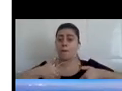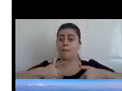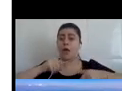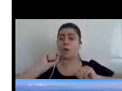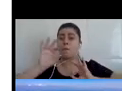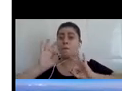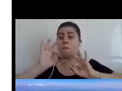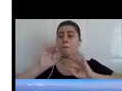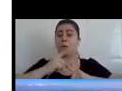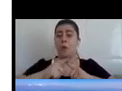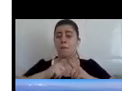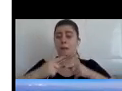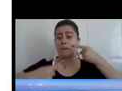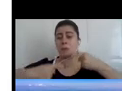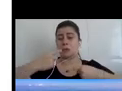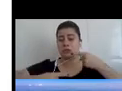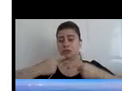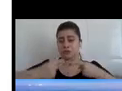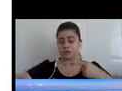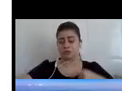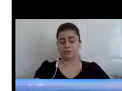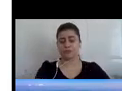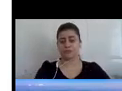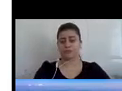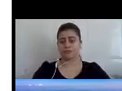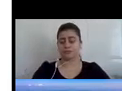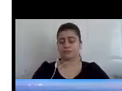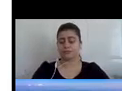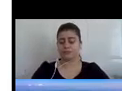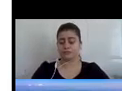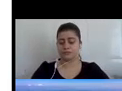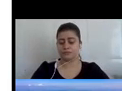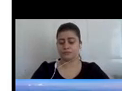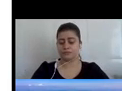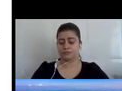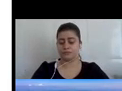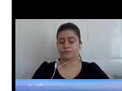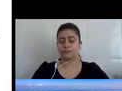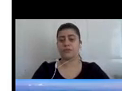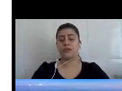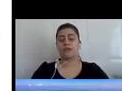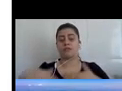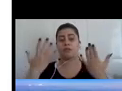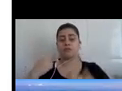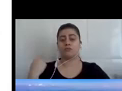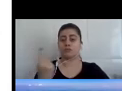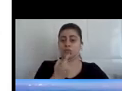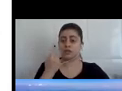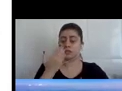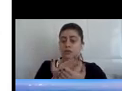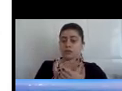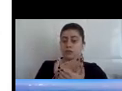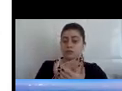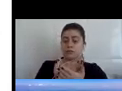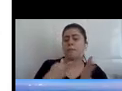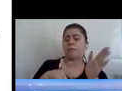não somente um fenômeno natural inevitável. Então, partindo disso, a gente estuda, a gente